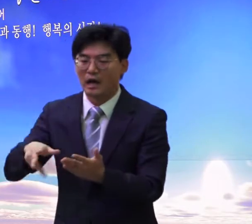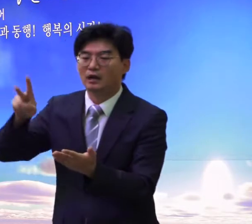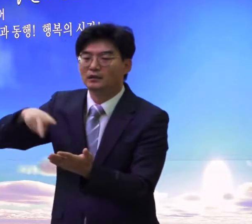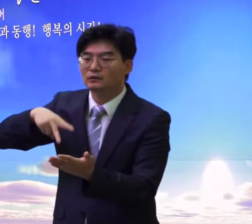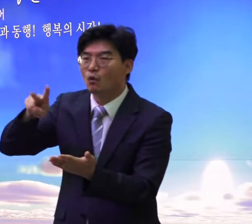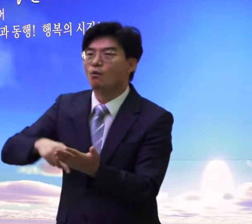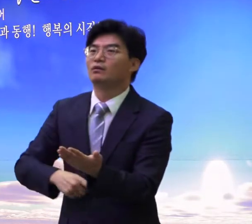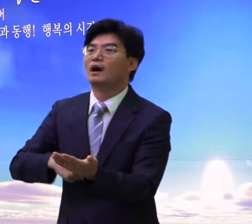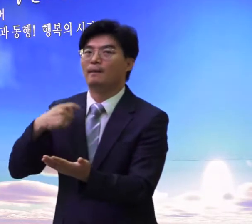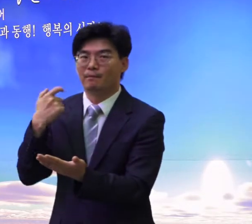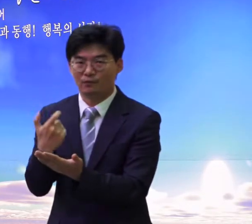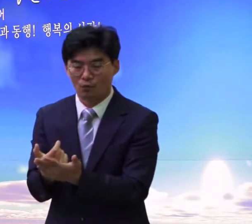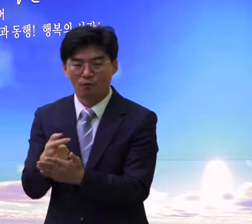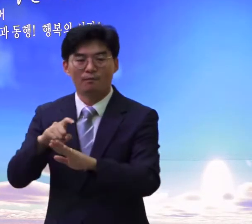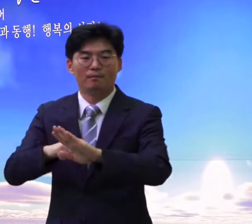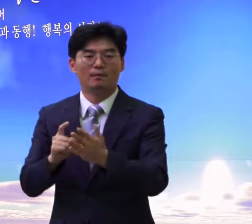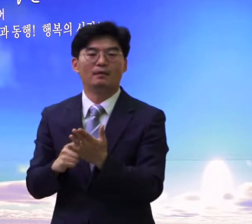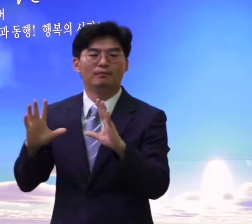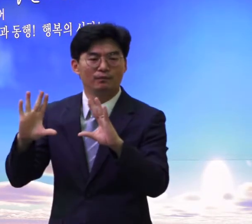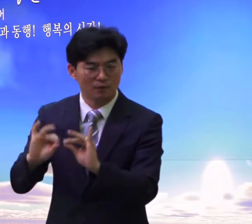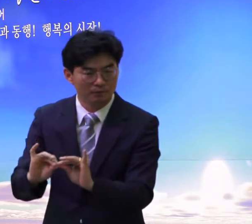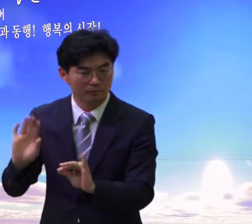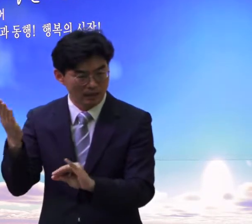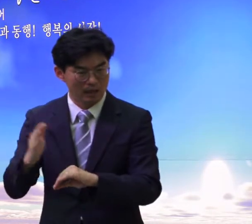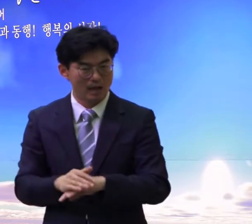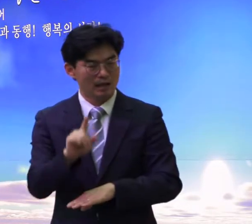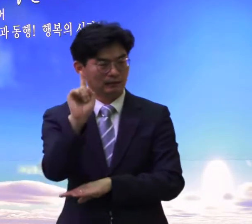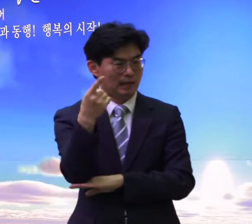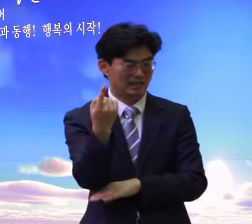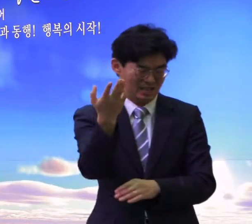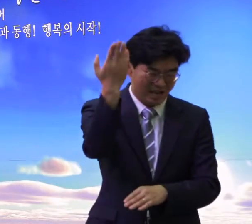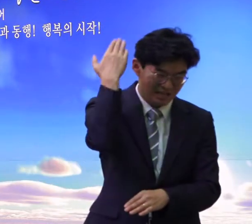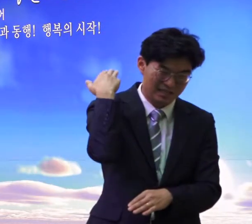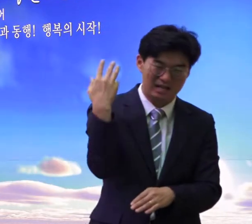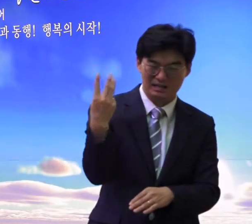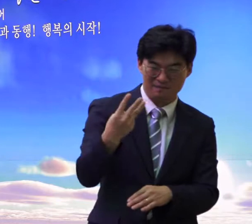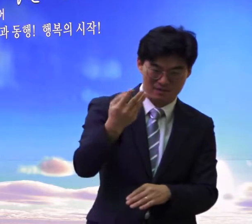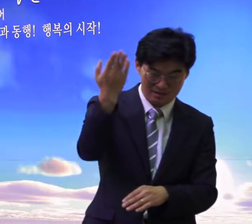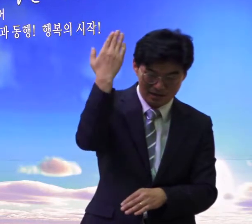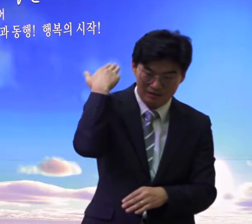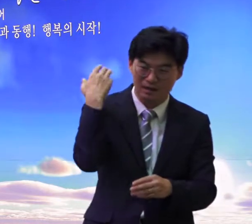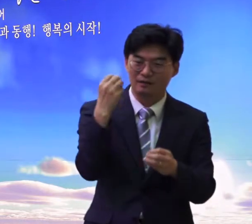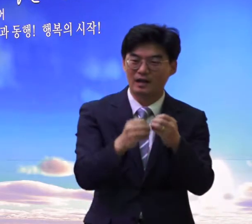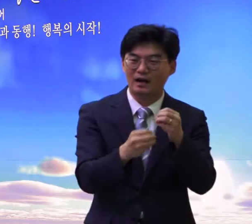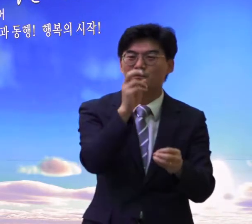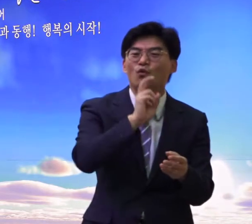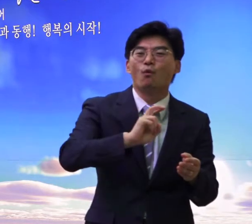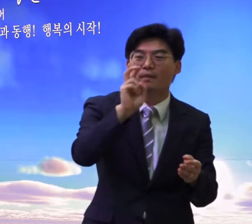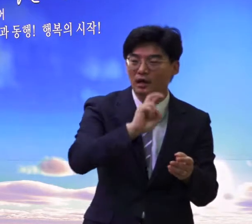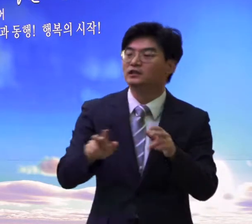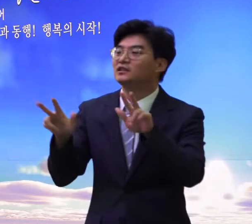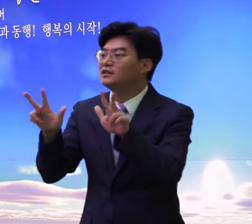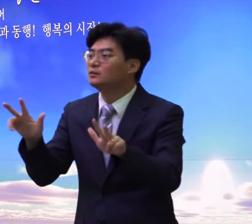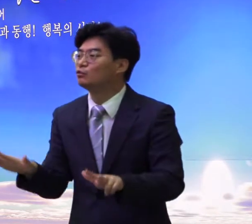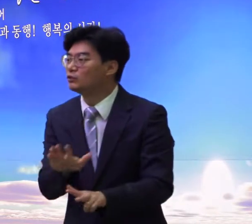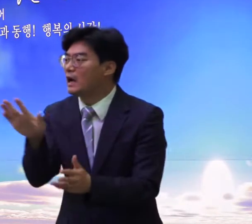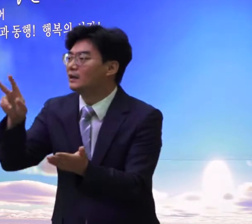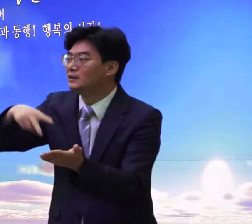읽을 때마다 우리도 공감하게 되고 그 속에서 하나님의 은혜를 깨닫게 되지 않습니까? 우리가 다윗의 시편을